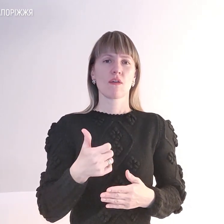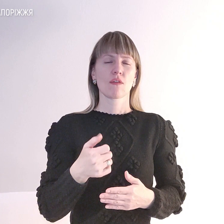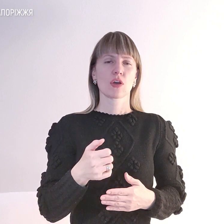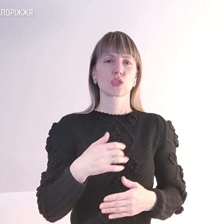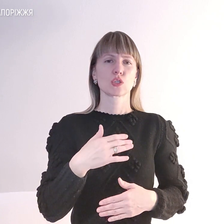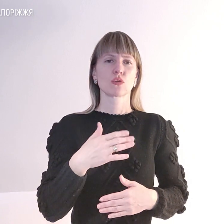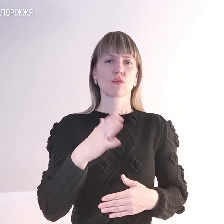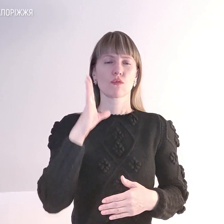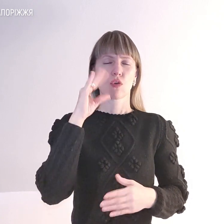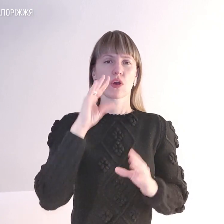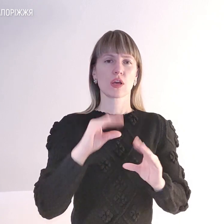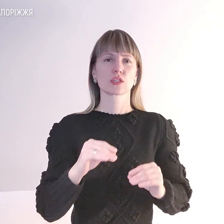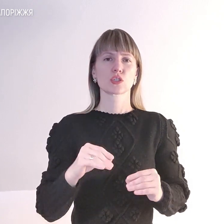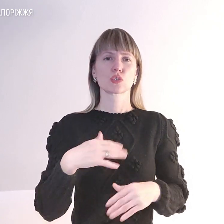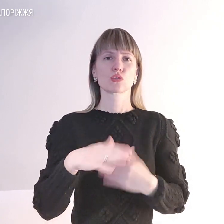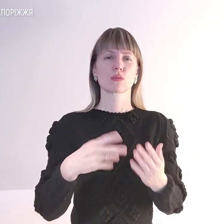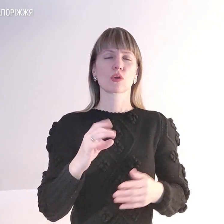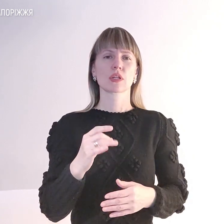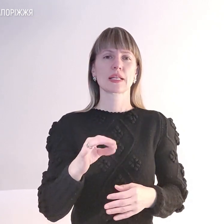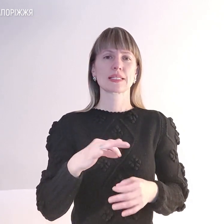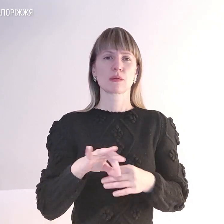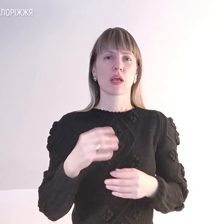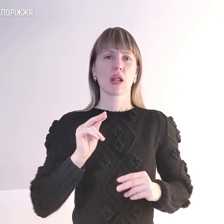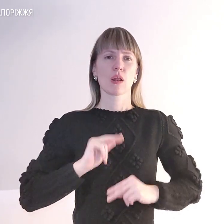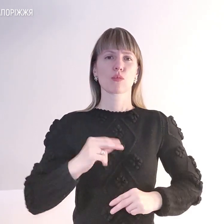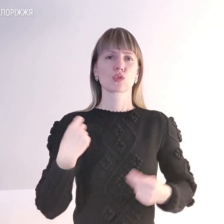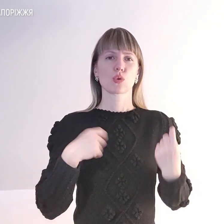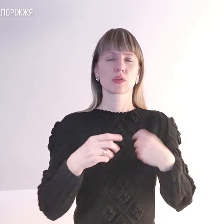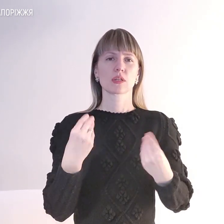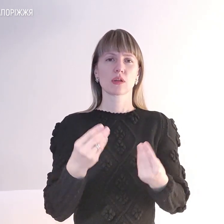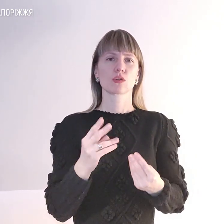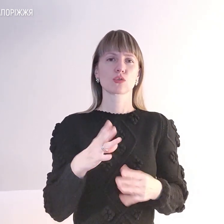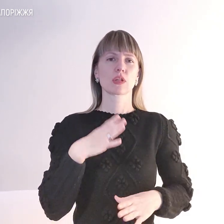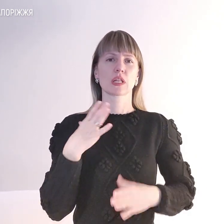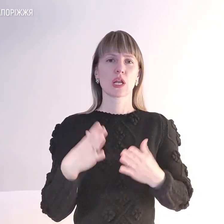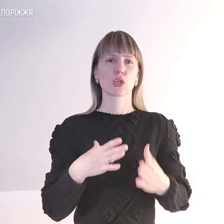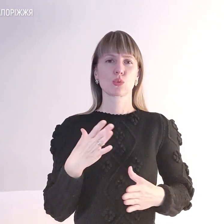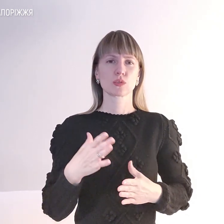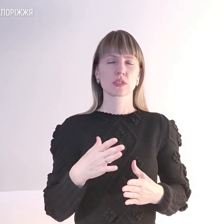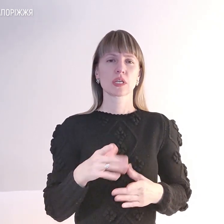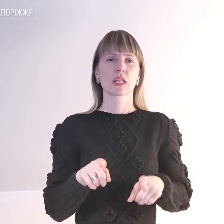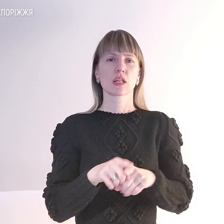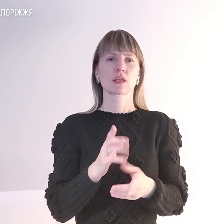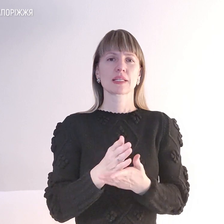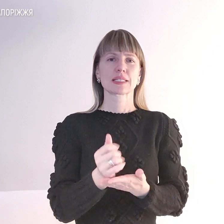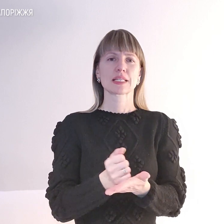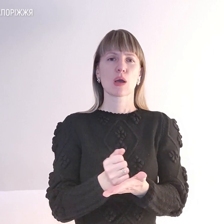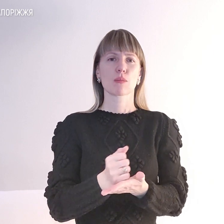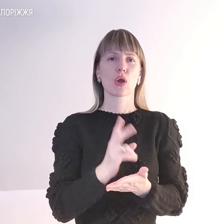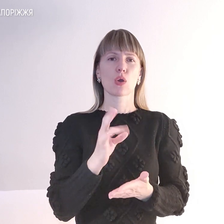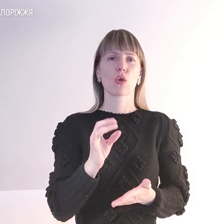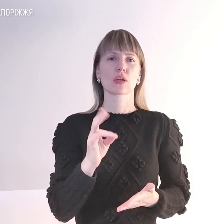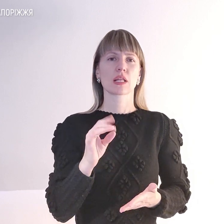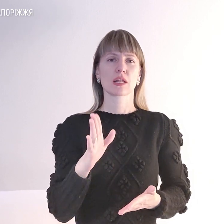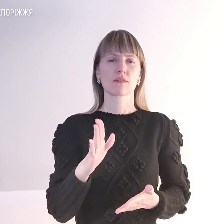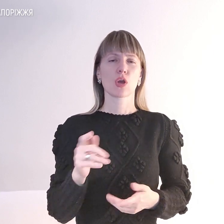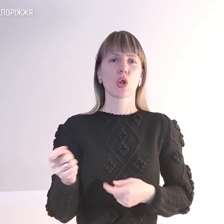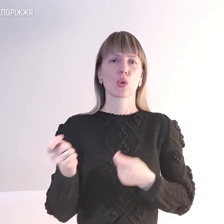коктейлів, запальник та робочий одяг, який дають накинути тим, хто тренується. Також є запас коктейлів, але й люди приїздять зі своїми,